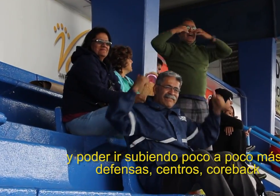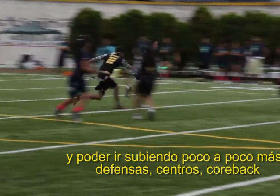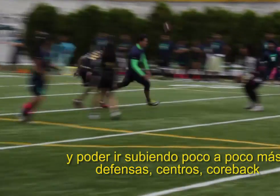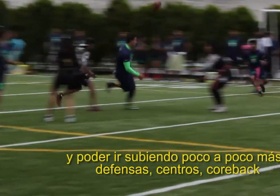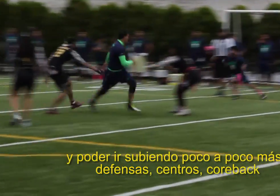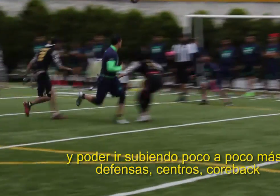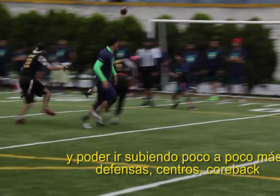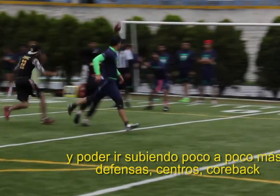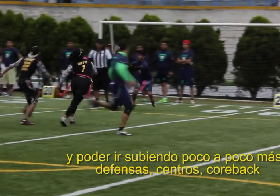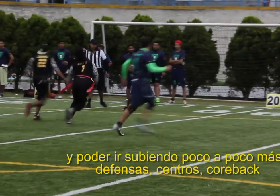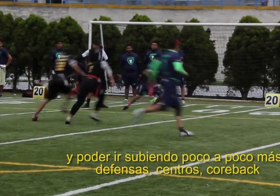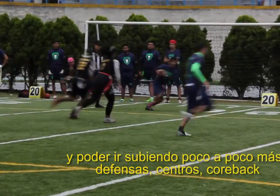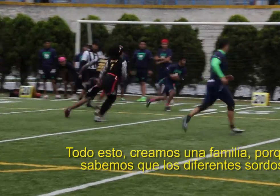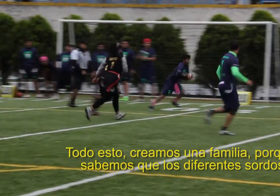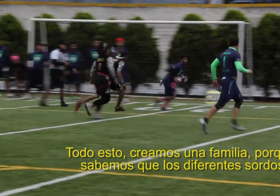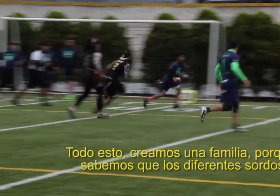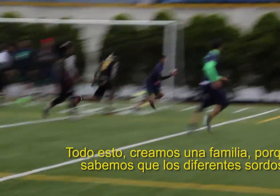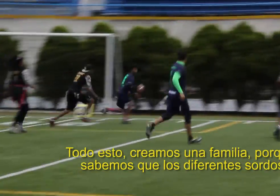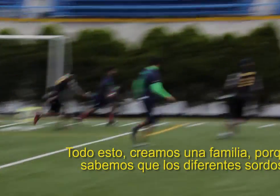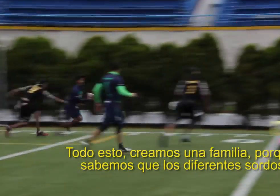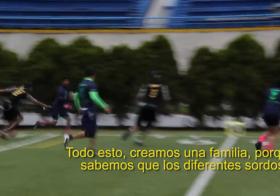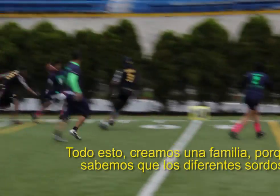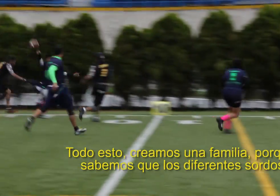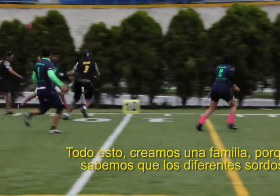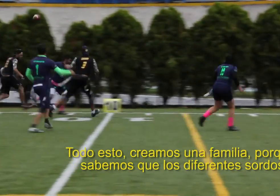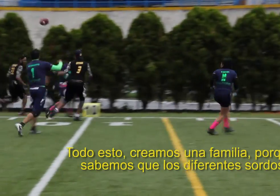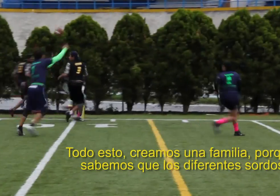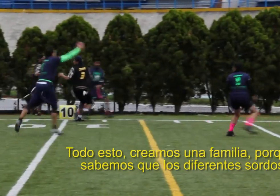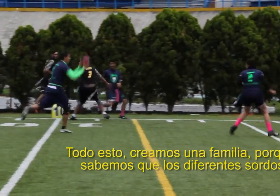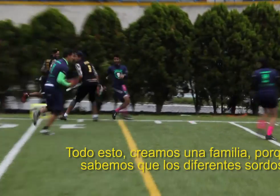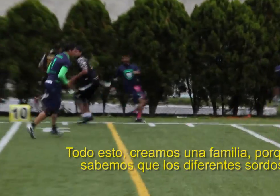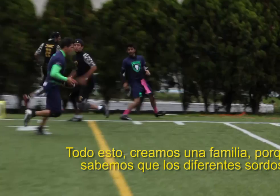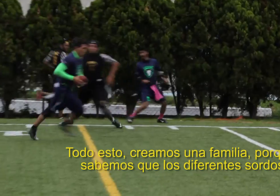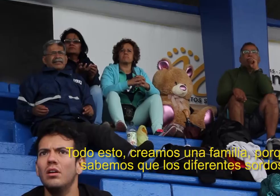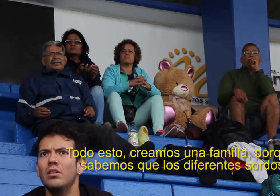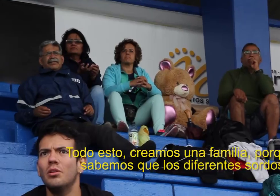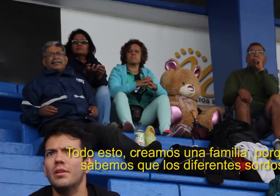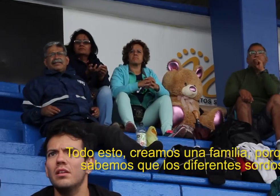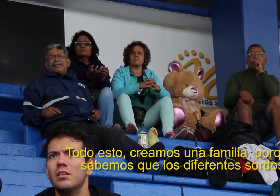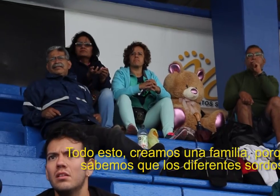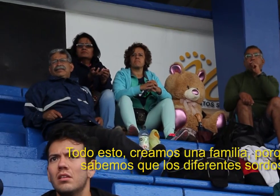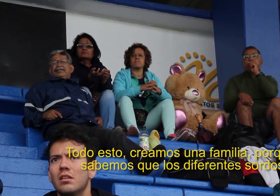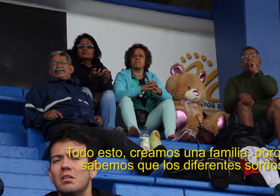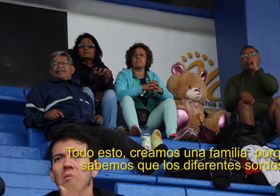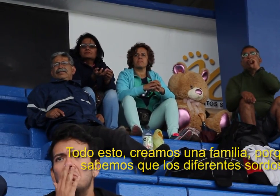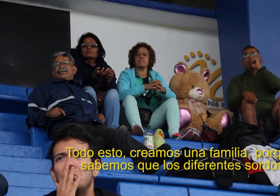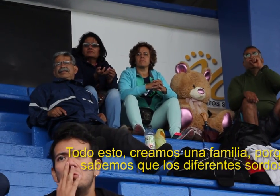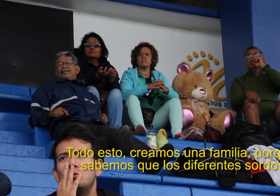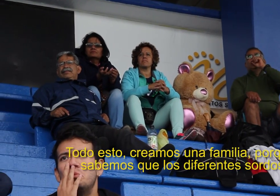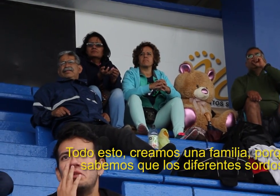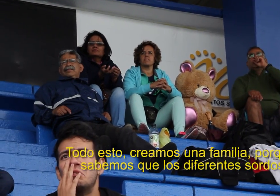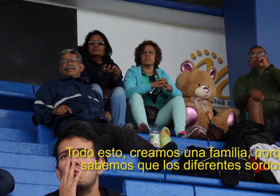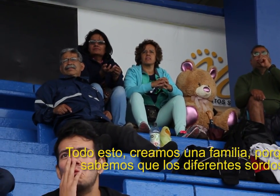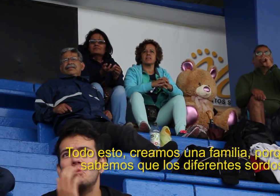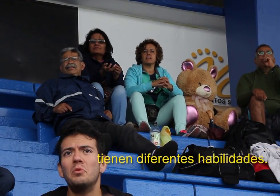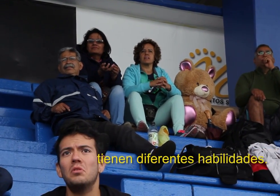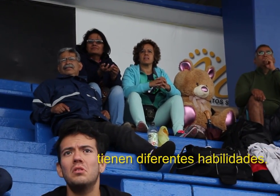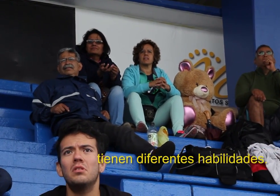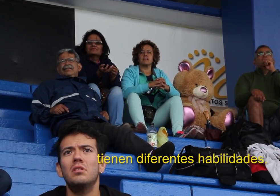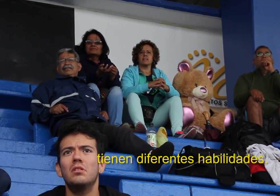Defensa, centro, corebag, todo esto que creamos una familia, un equipo, porque sabemos que los diferentes sordos